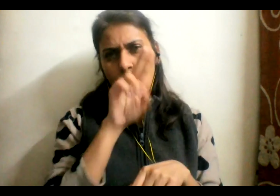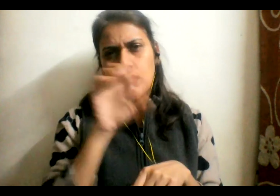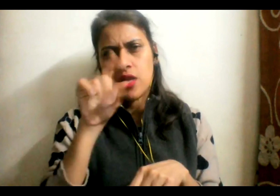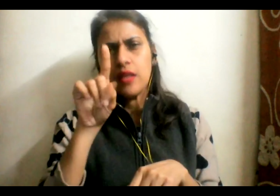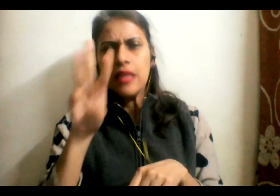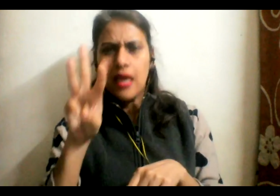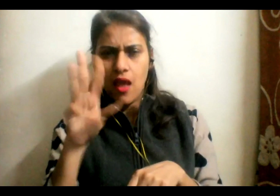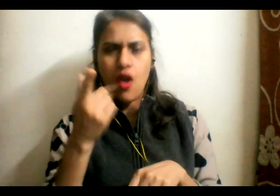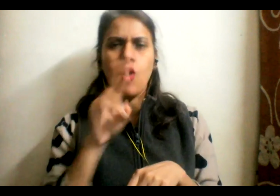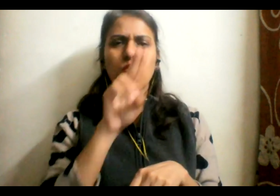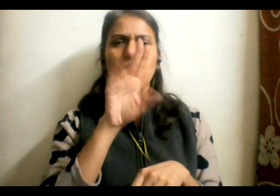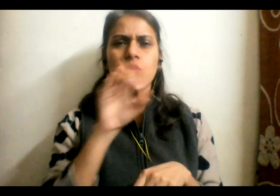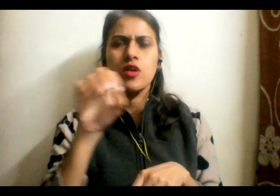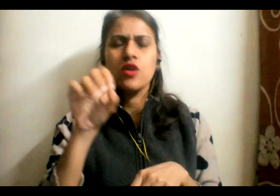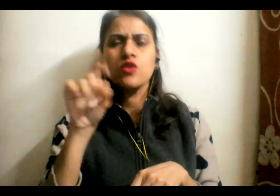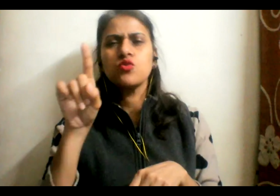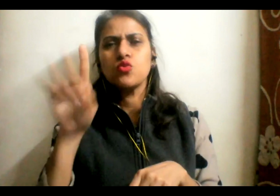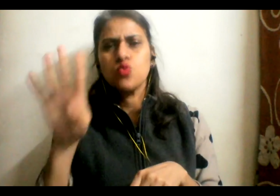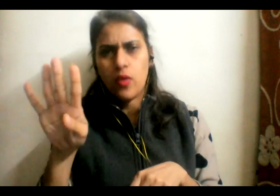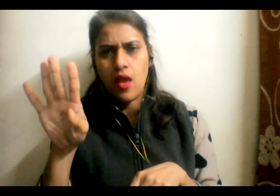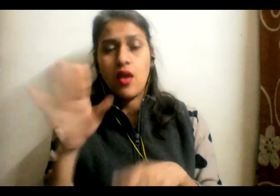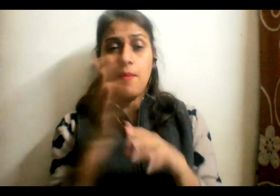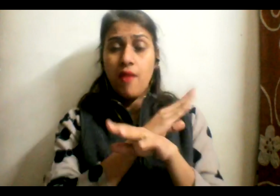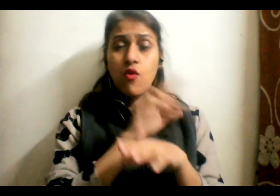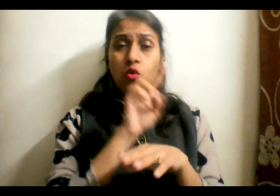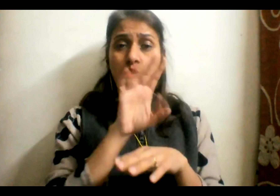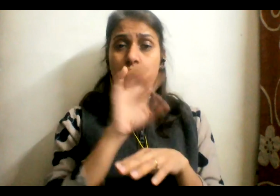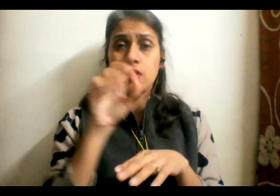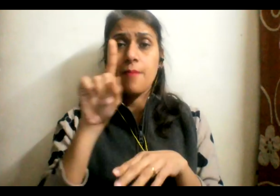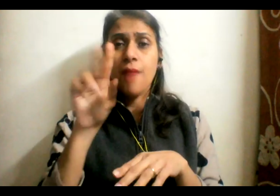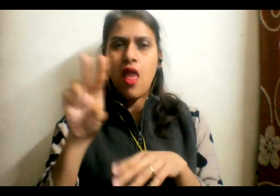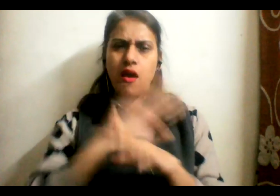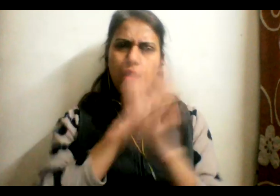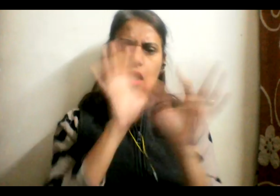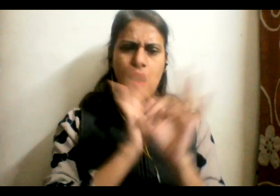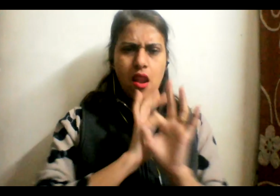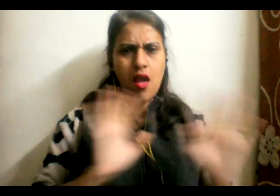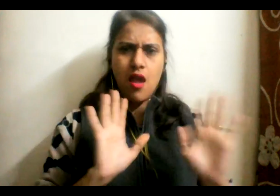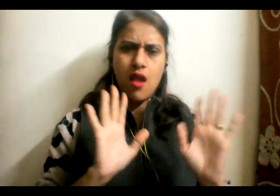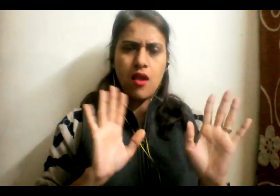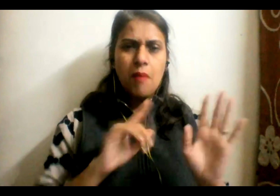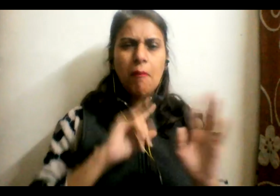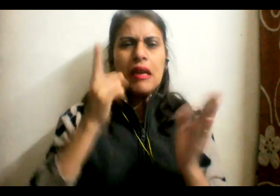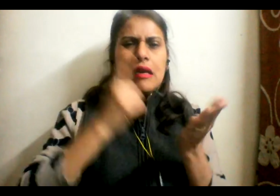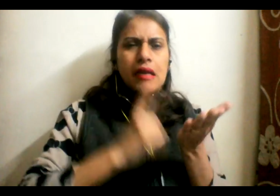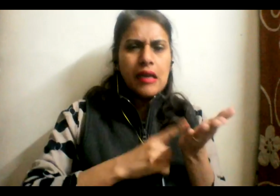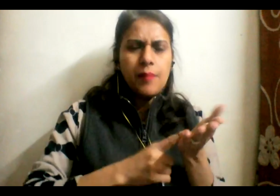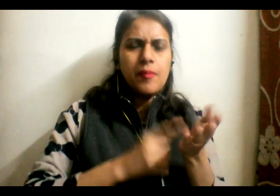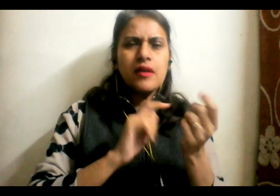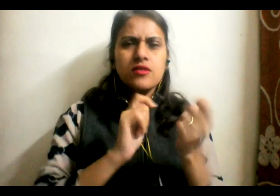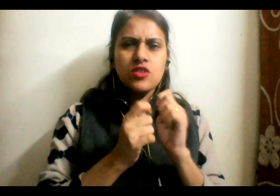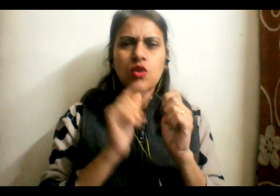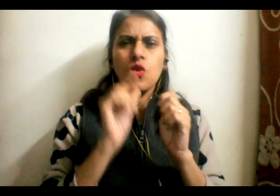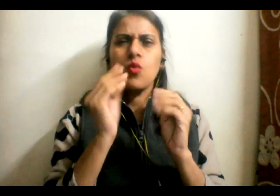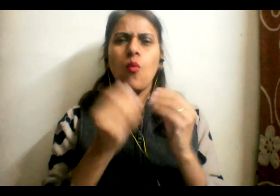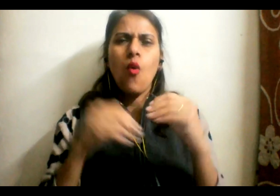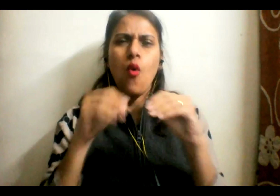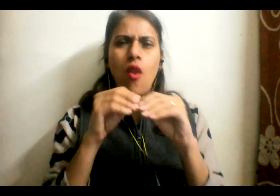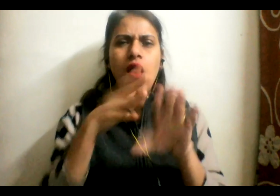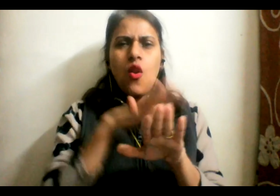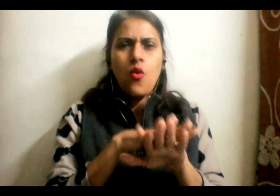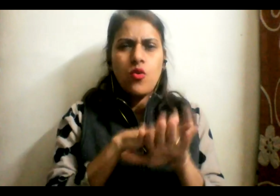2014 में 12 में ही हम लोग तैयार थे, लगभग 11-12 में, बट थोड़ा सा डिमांड्स थी कुछ और इंक्लूजन की, तो वो और थोड़ा